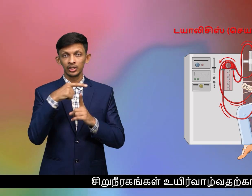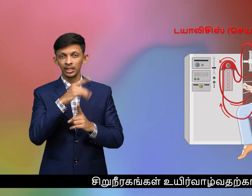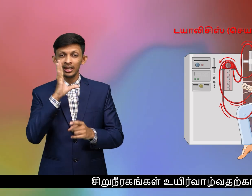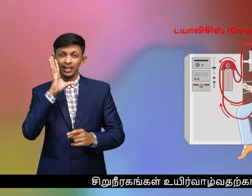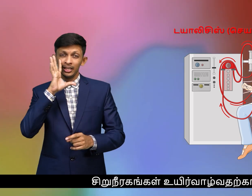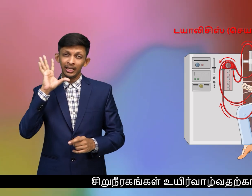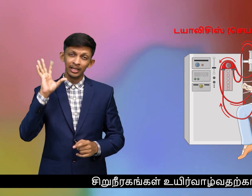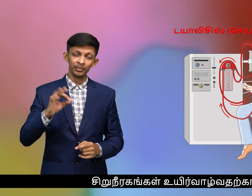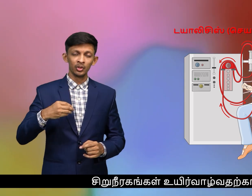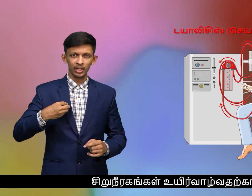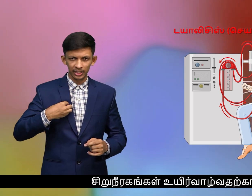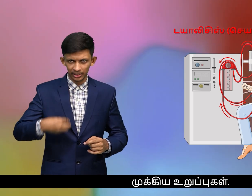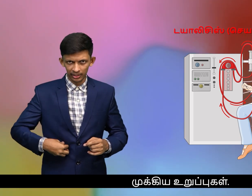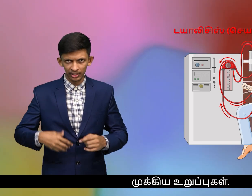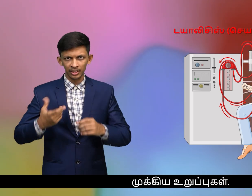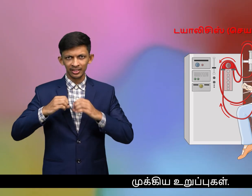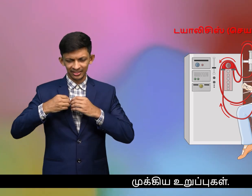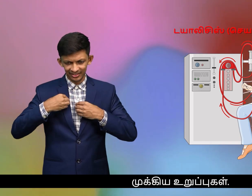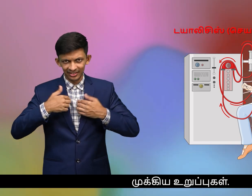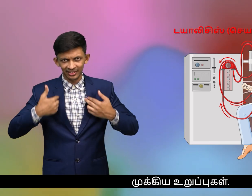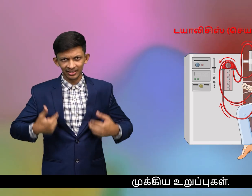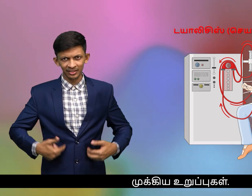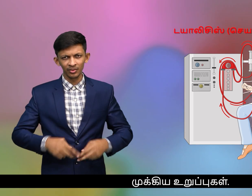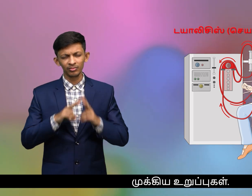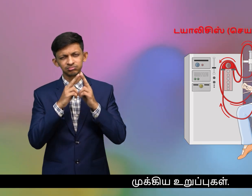சிறுநீரகங்கள் உயிர் வாழ்வதற்கான முக்கிய உறுப்புகள்.